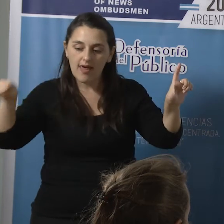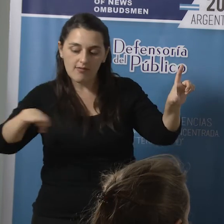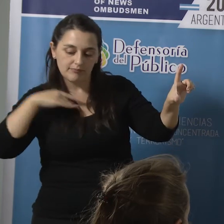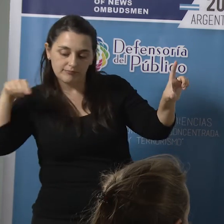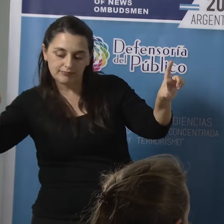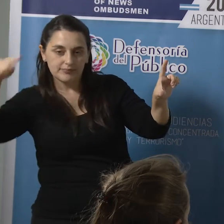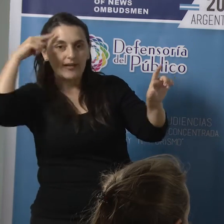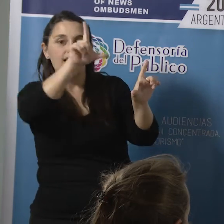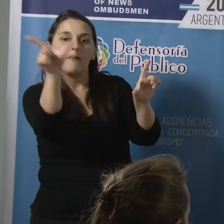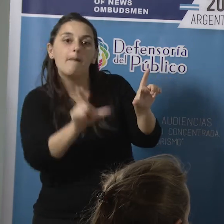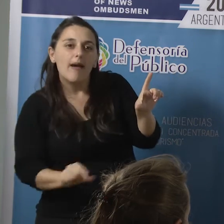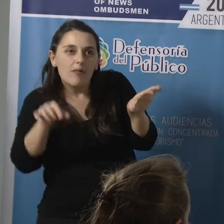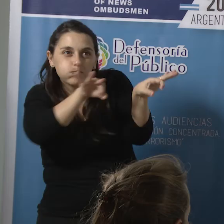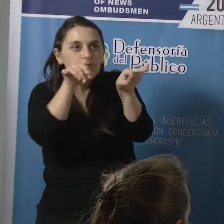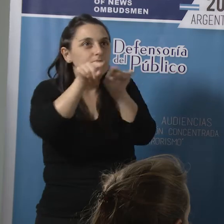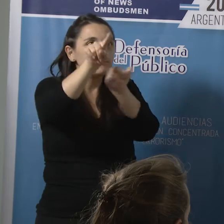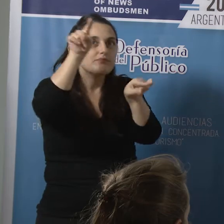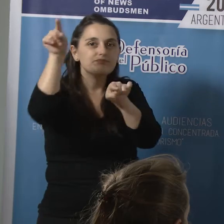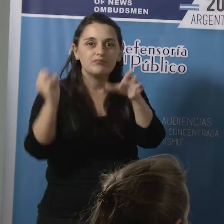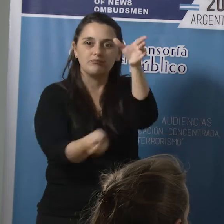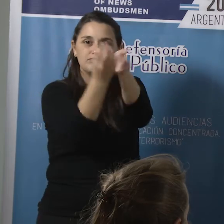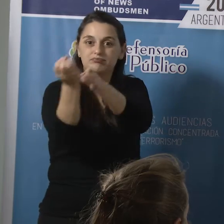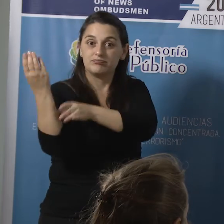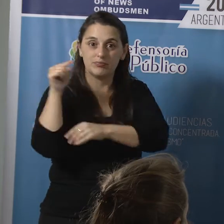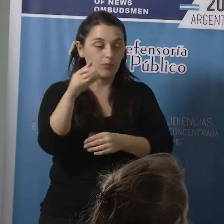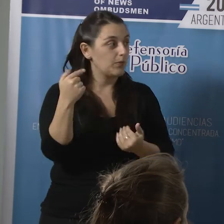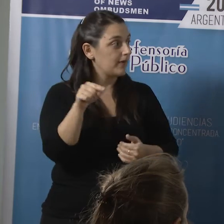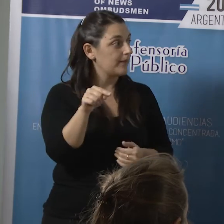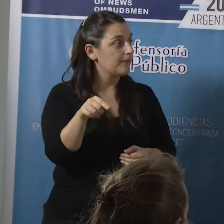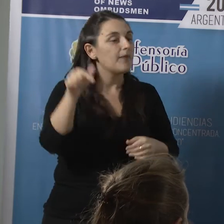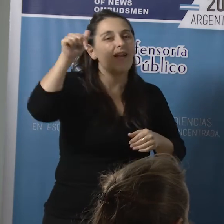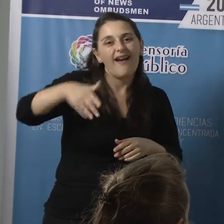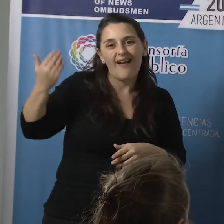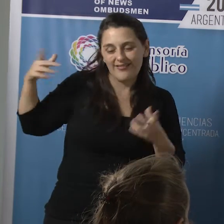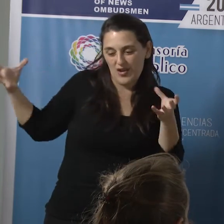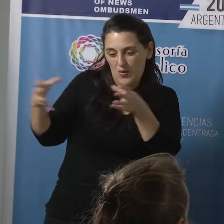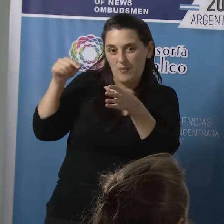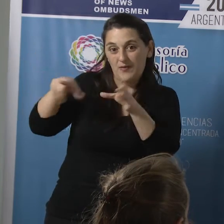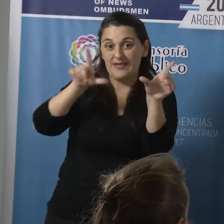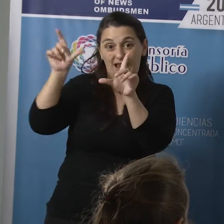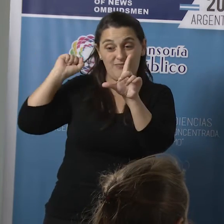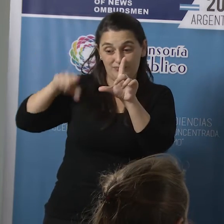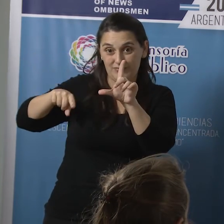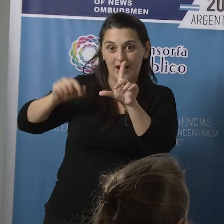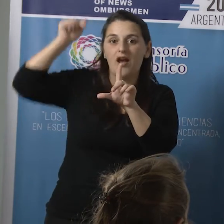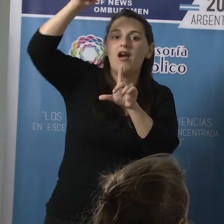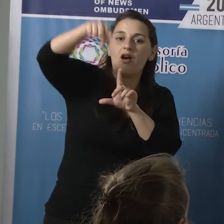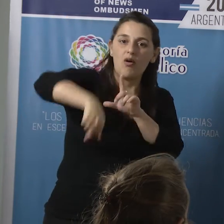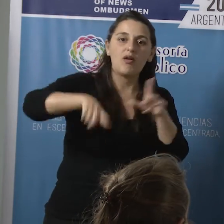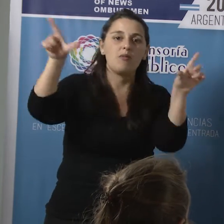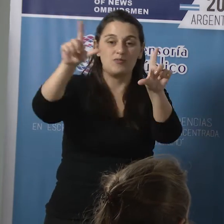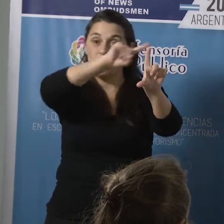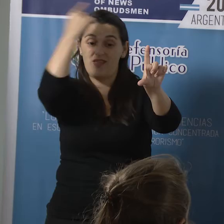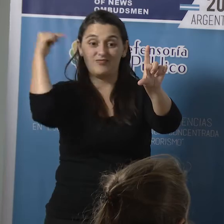en Colombia. Y en ese momento era la Comisión Nacional de Televisión, ahora Autoridad Nacional de Televisión, que establece parámetros